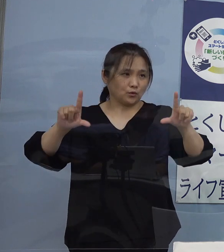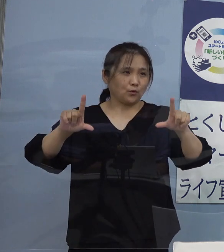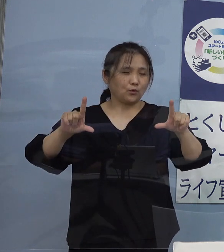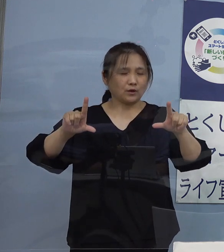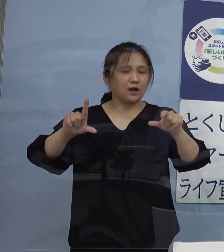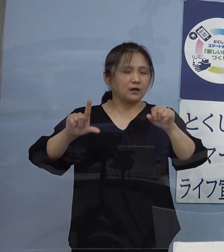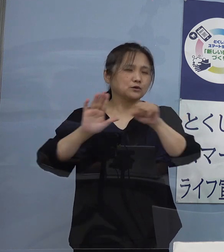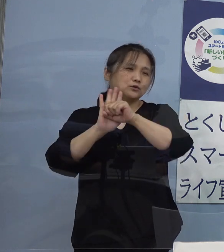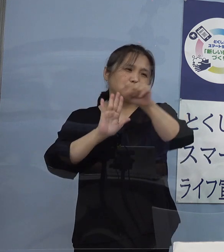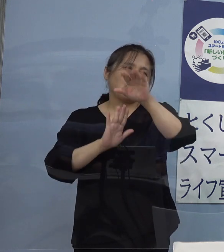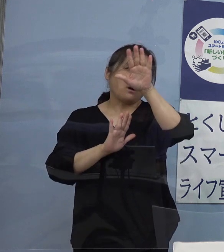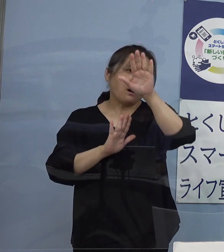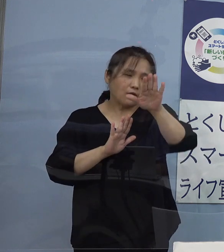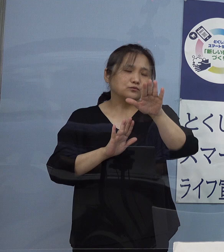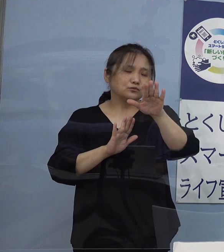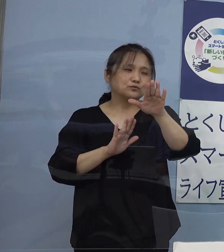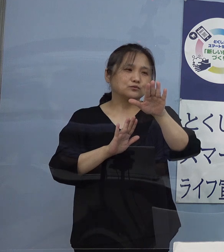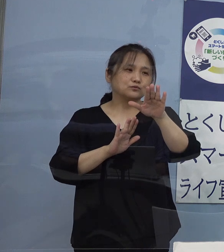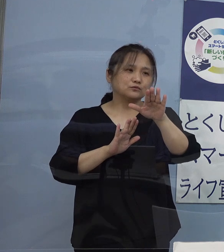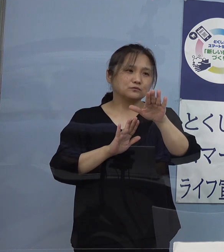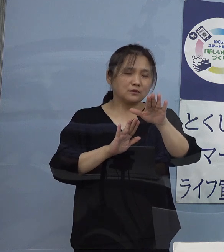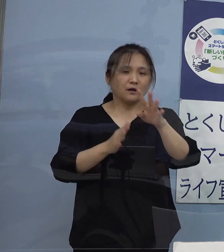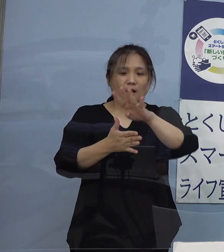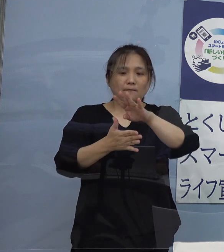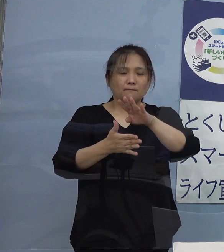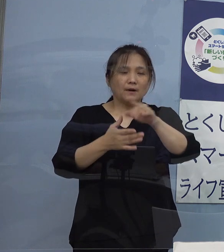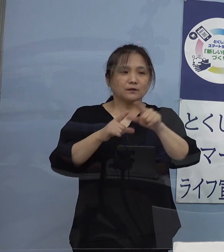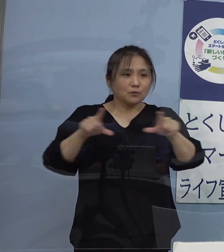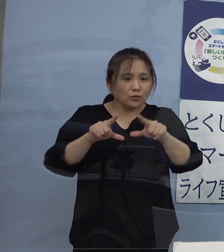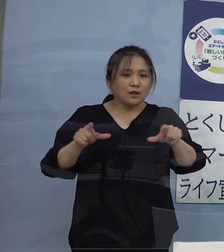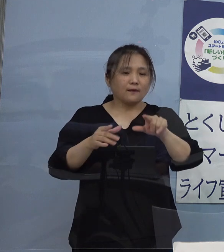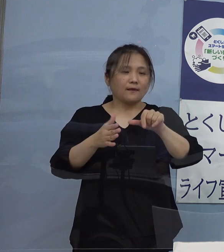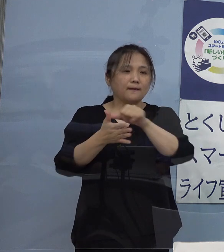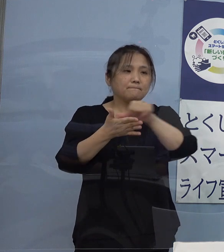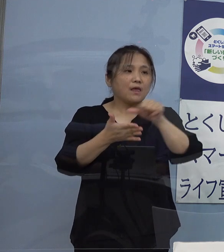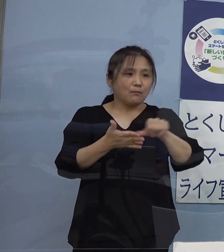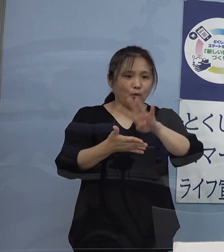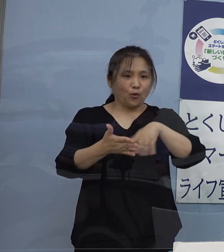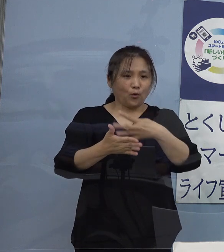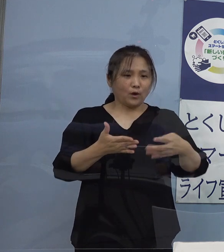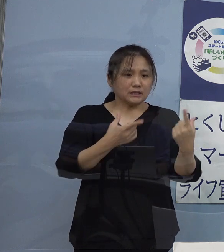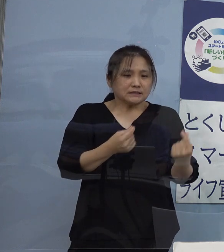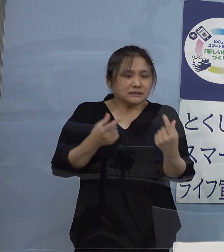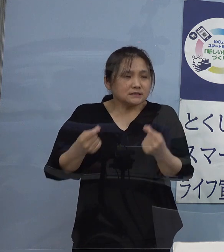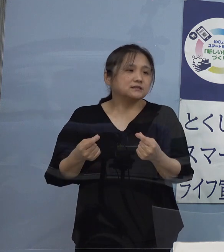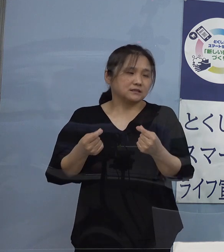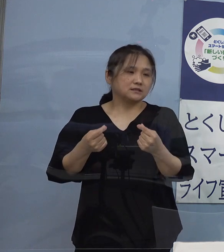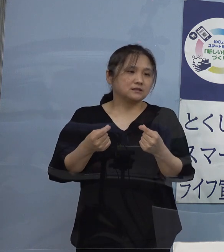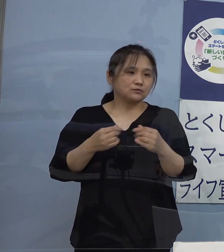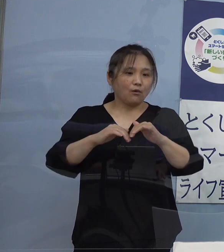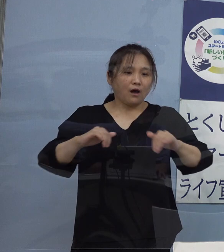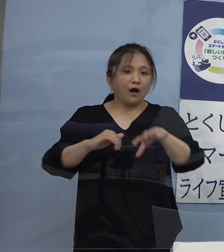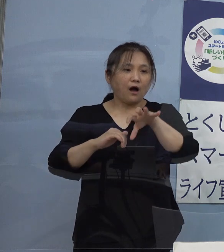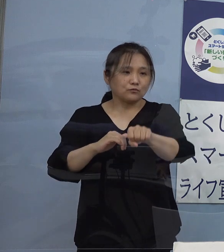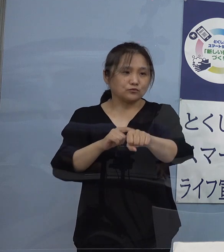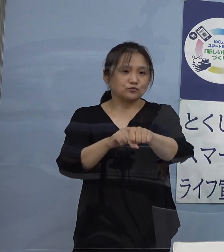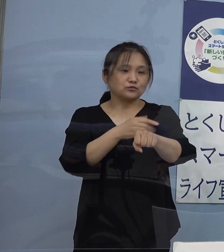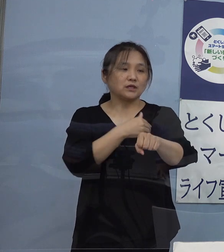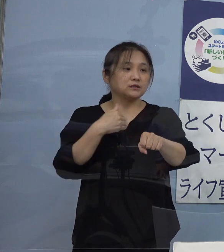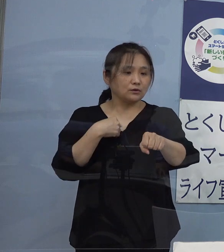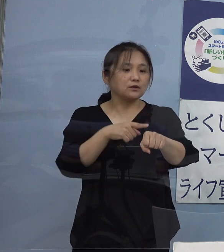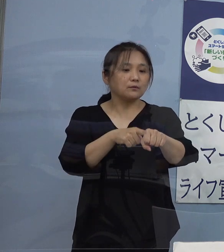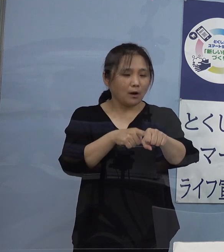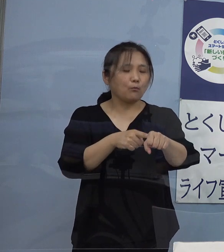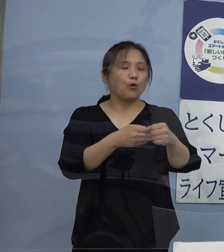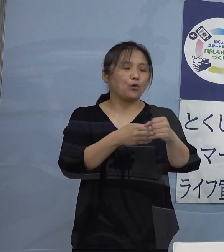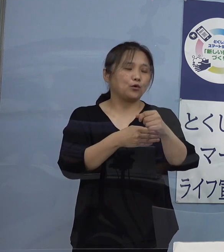効であるといったことも、これもちろん名簿がきっちりと完全に把握できているのであれば、逆にそれが非常に有効に働